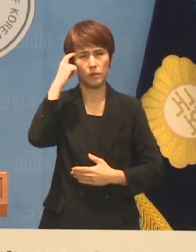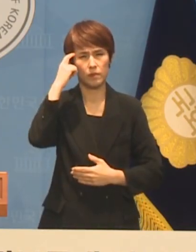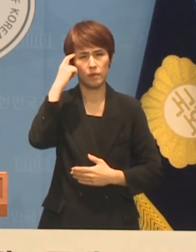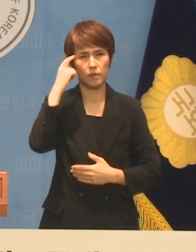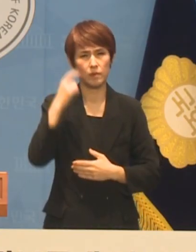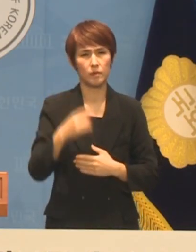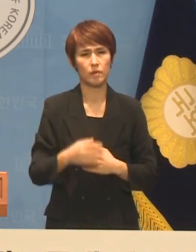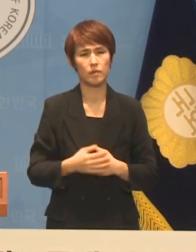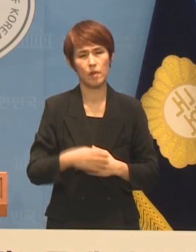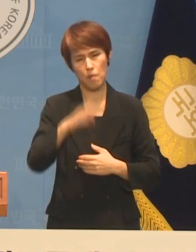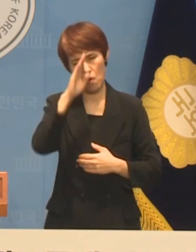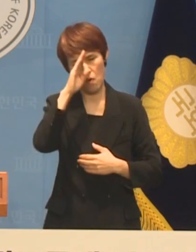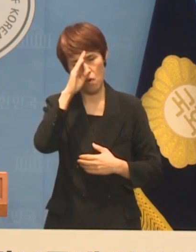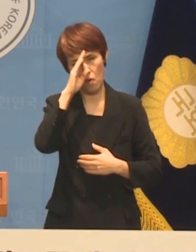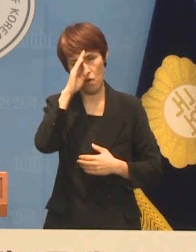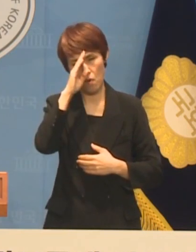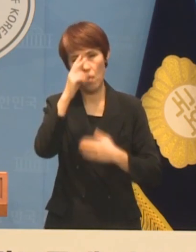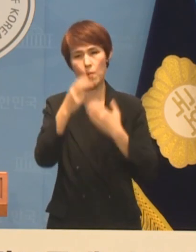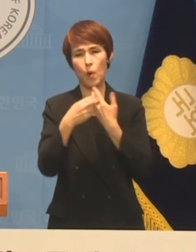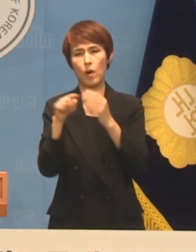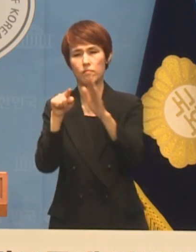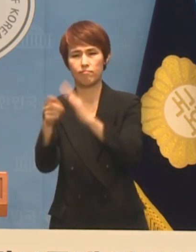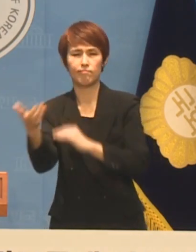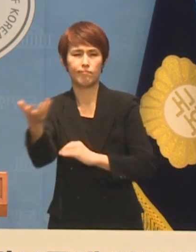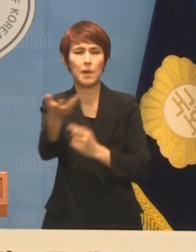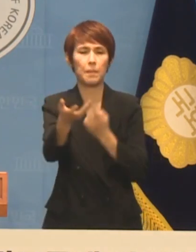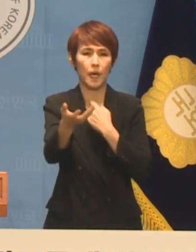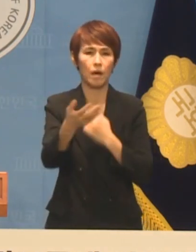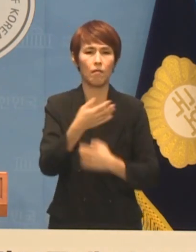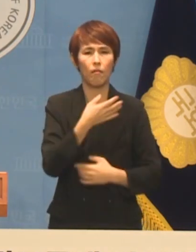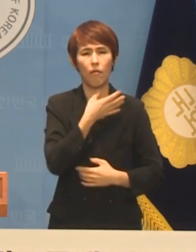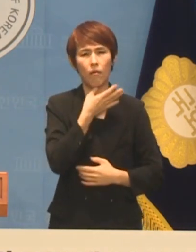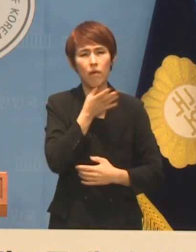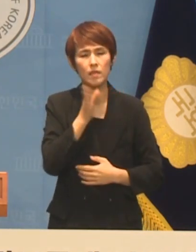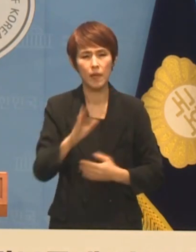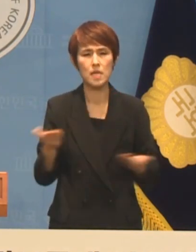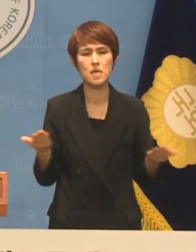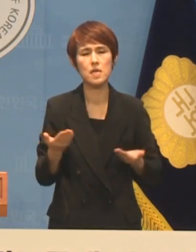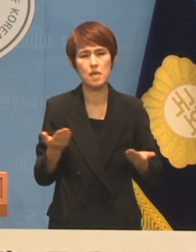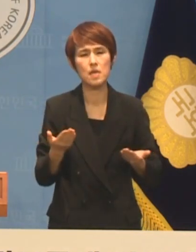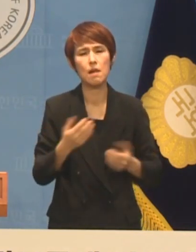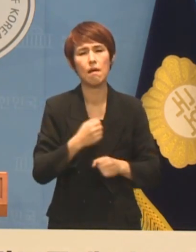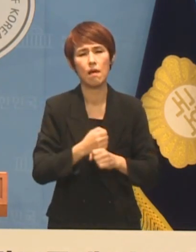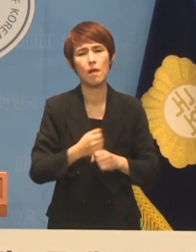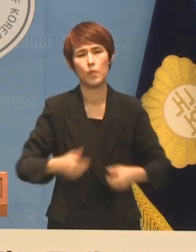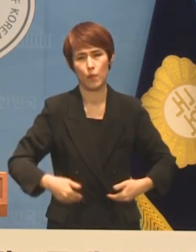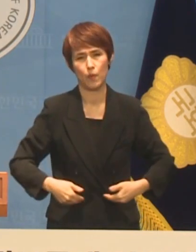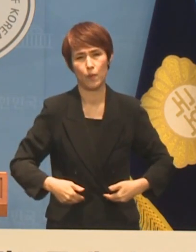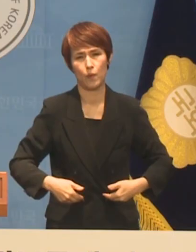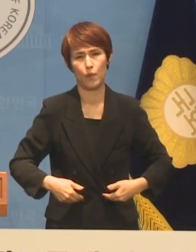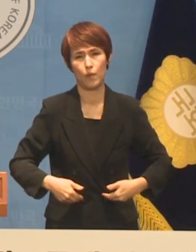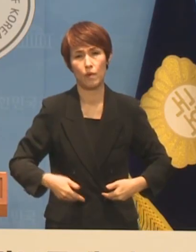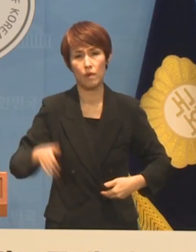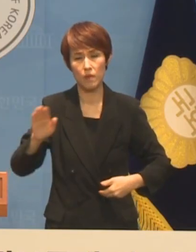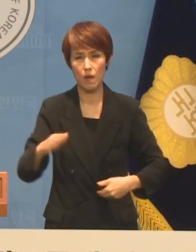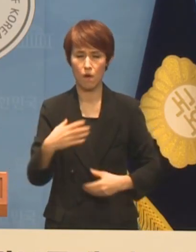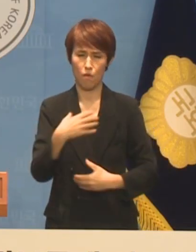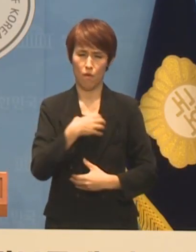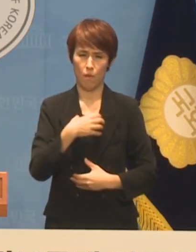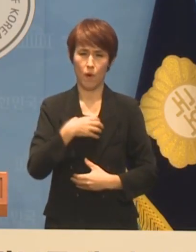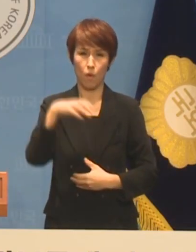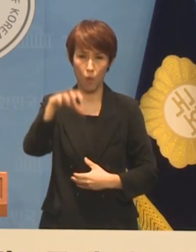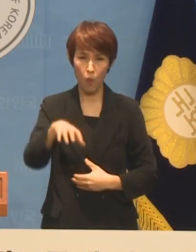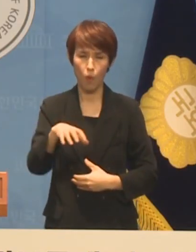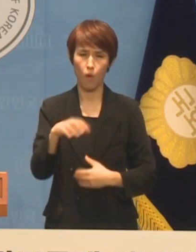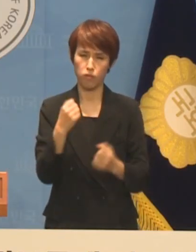병원을 전전해 다시 고쳤으면서 노인이 되어도 일할 수밖에 없는 삶의 현장이 생사를 넘나드는 전쟁터가 따로